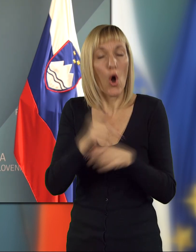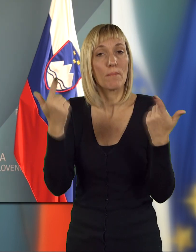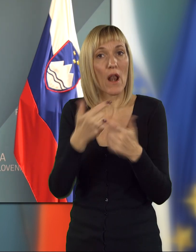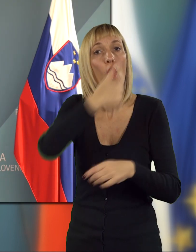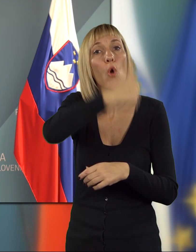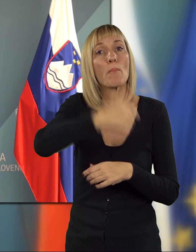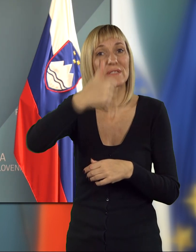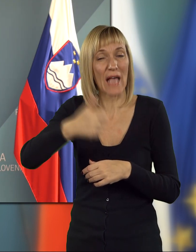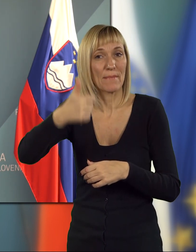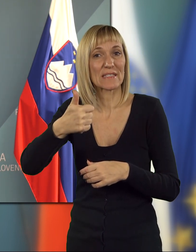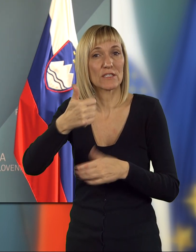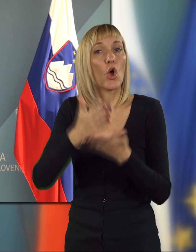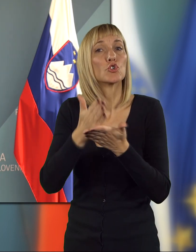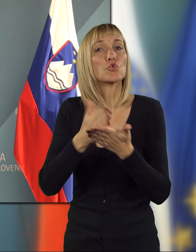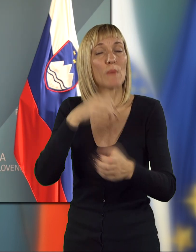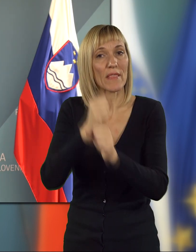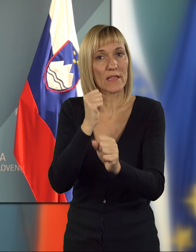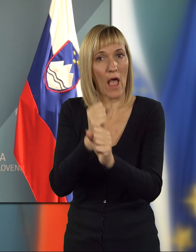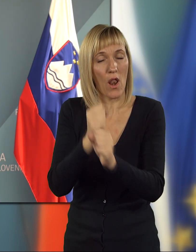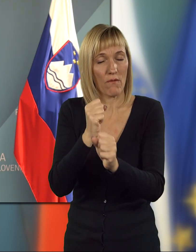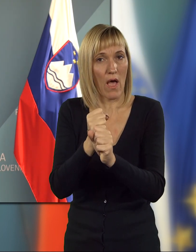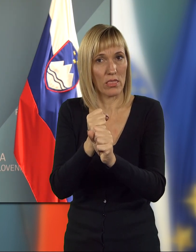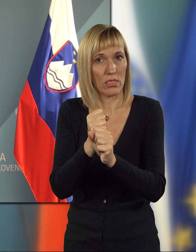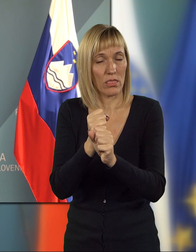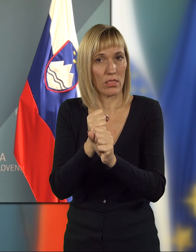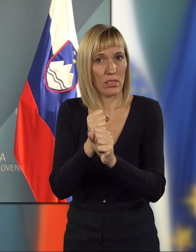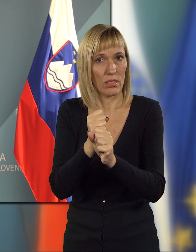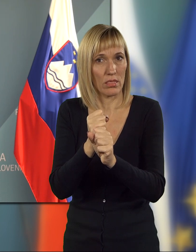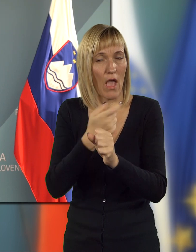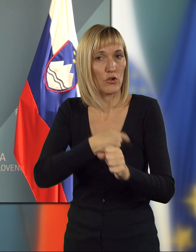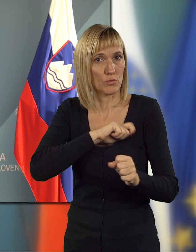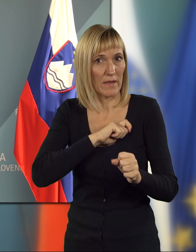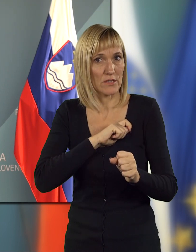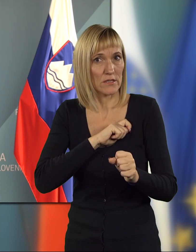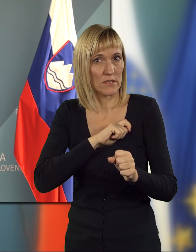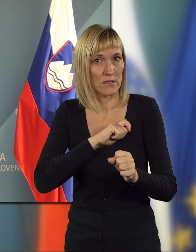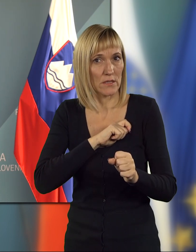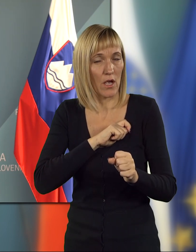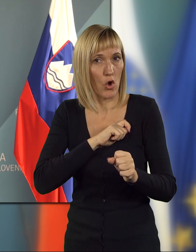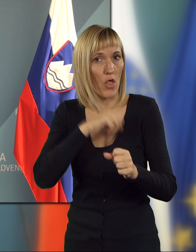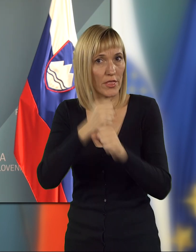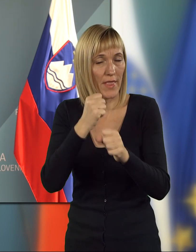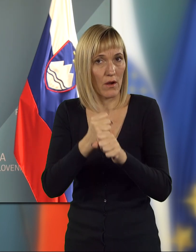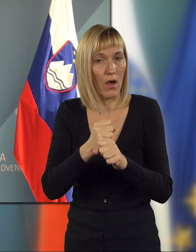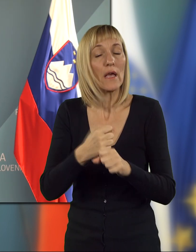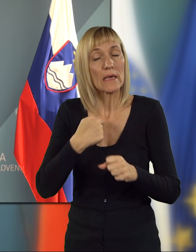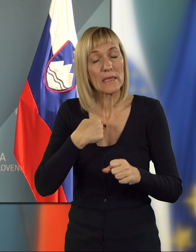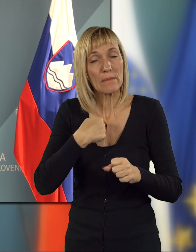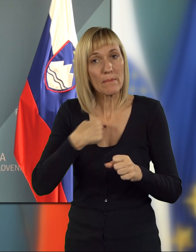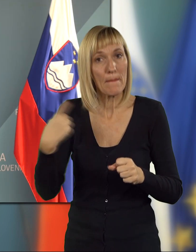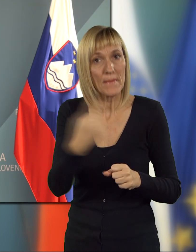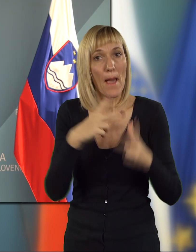je možen že tudi po sami službeni dolžnosti delovanja inšpekcijskih organov. Lahko pričakujemo,